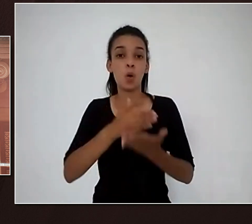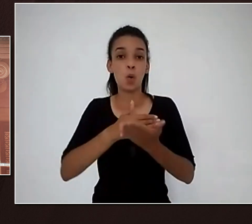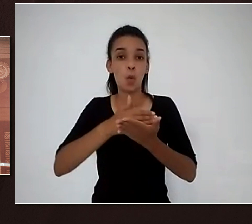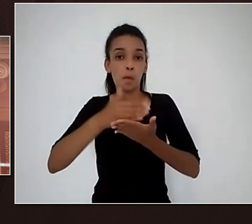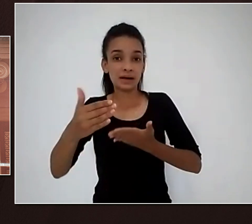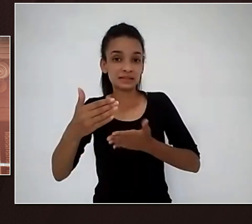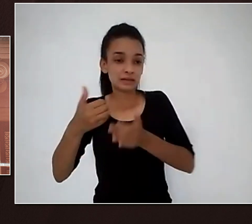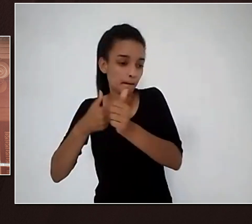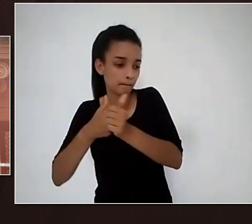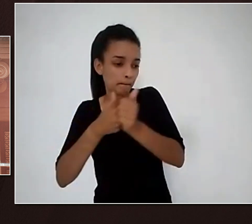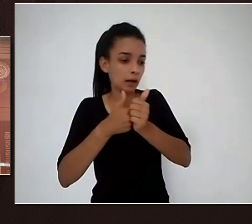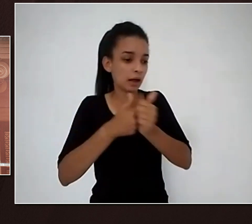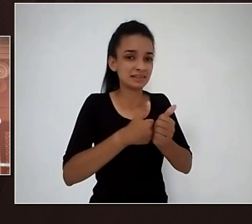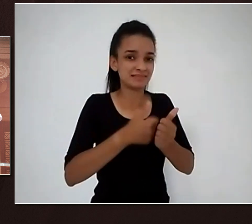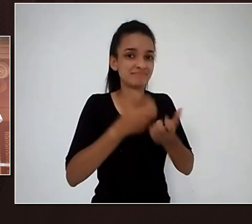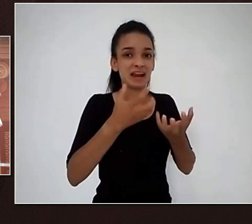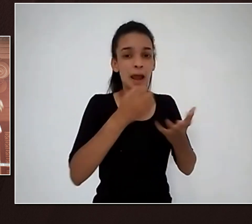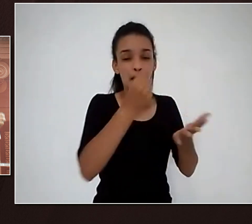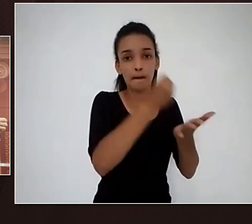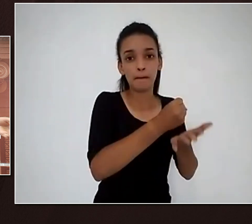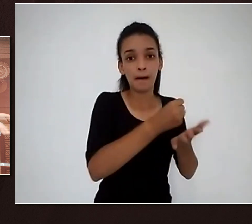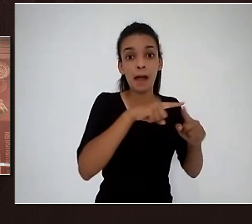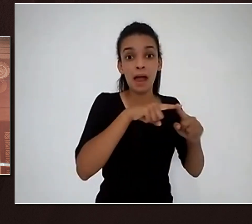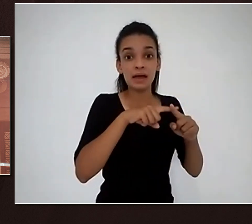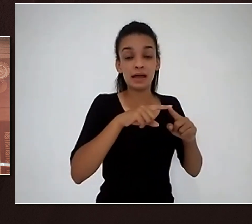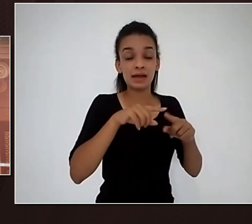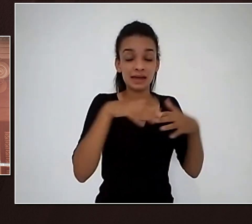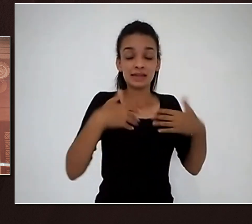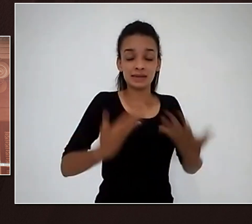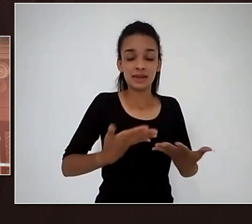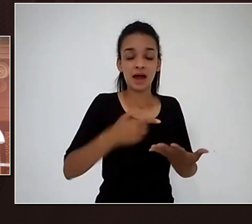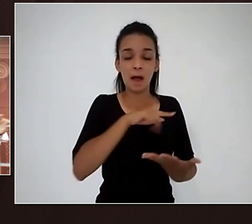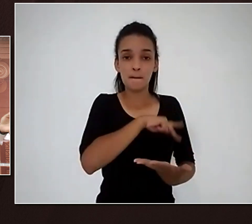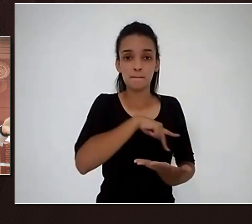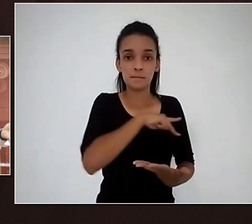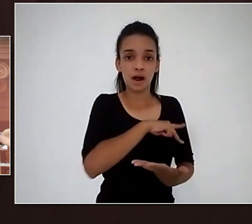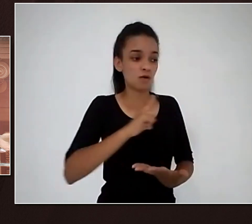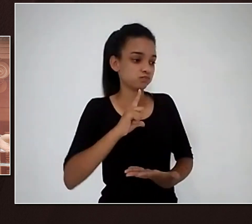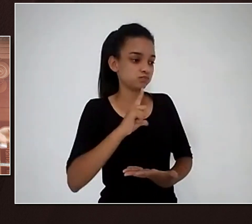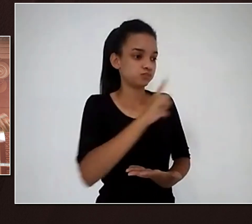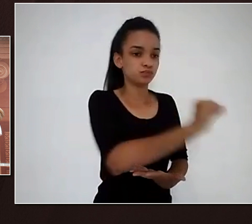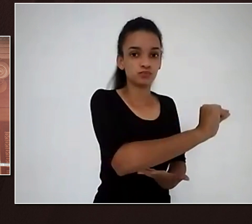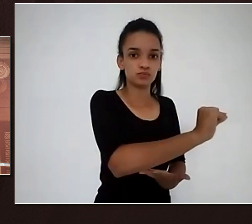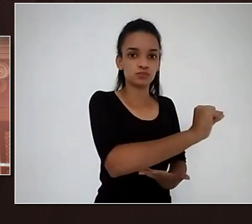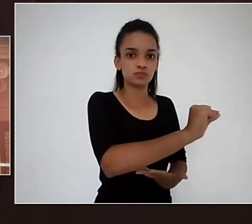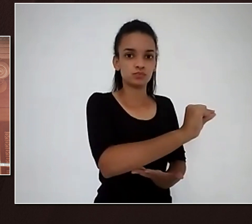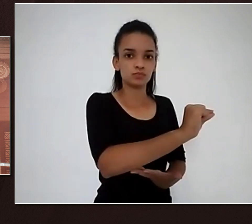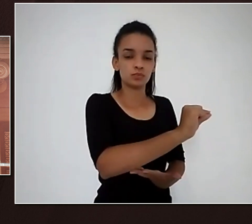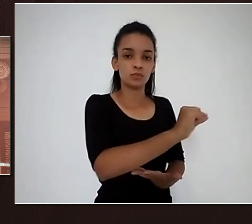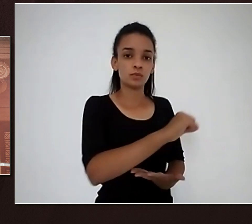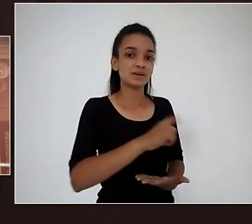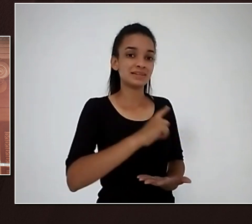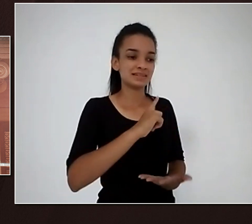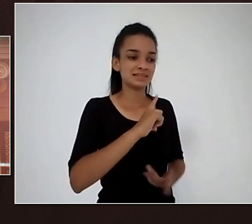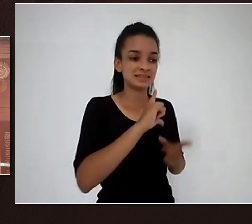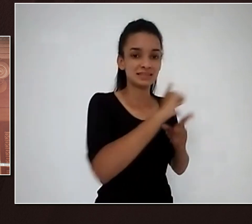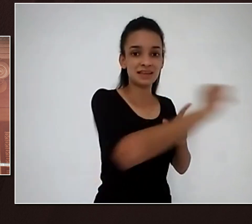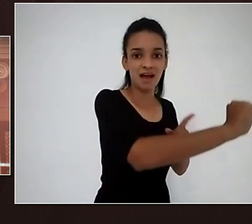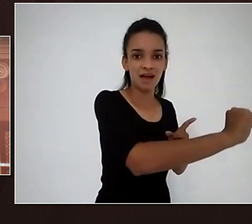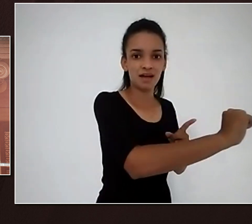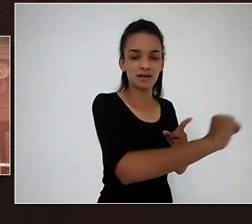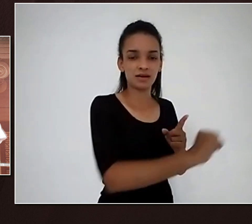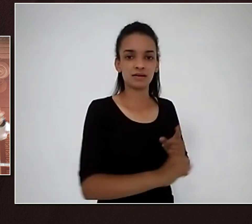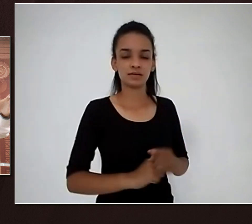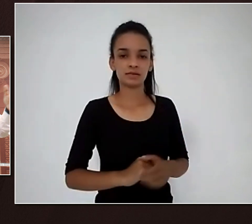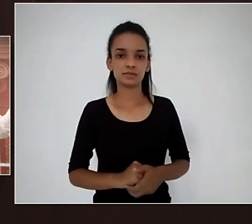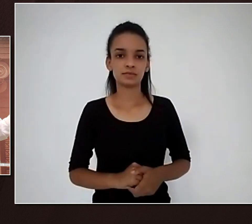para Listra, porque os judeus de Antioquia e de Icônio, né, vieram, instigaram as multidões